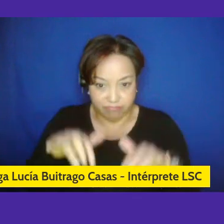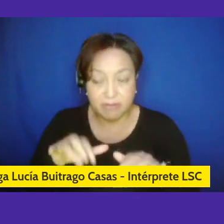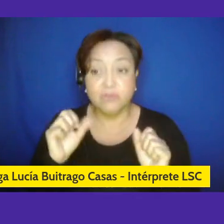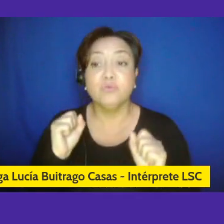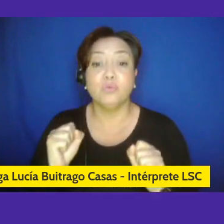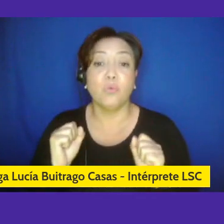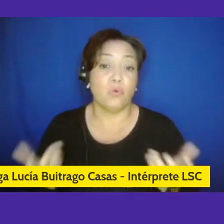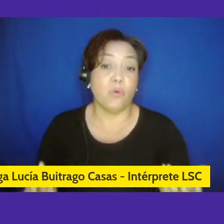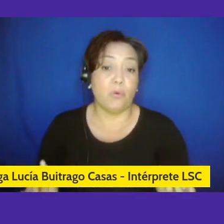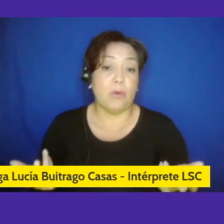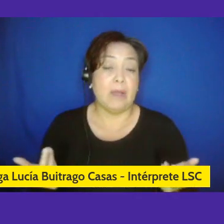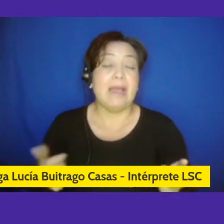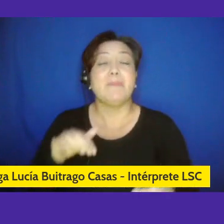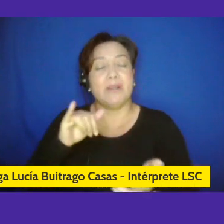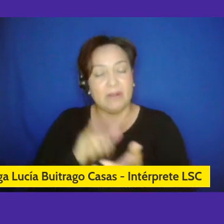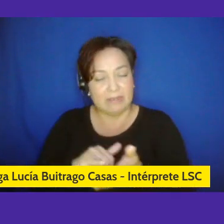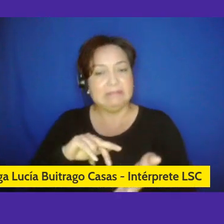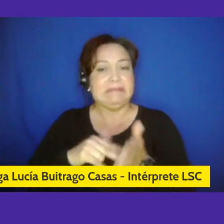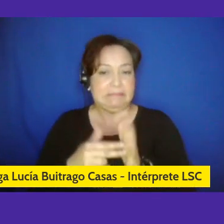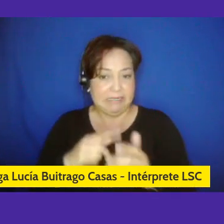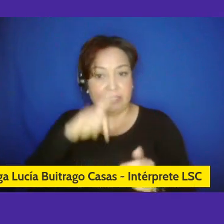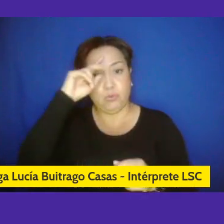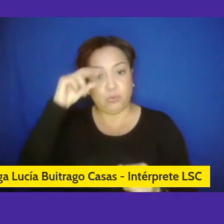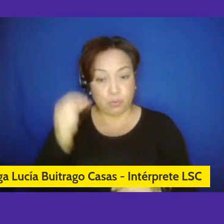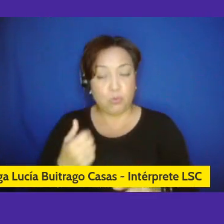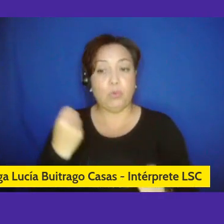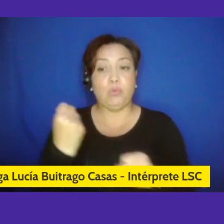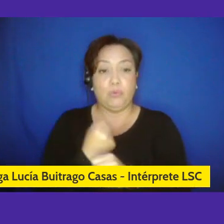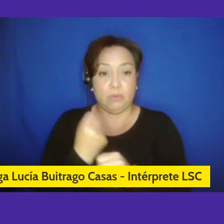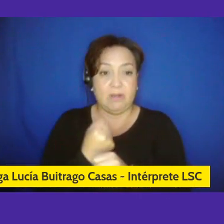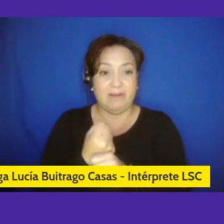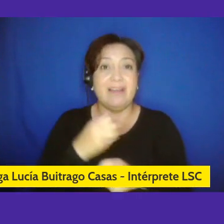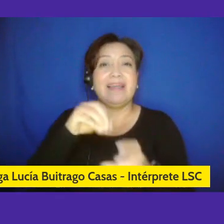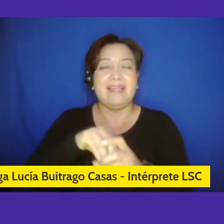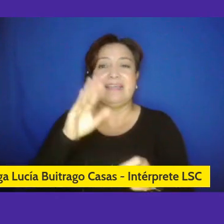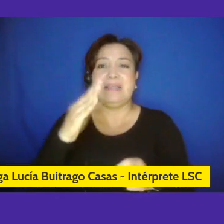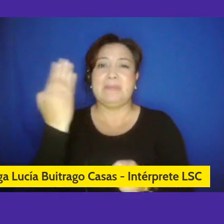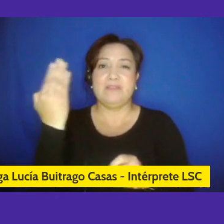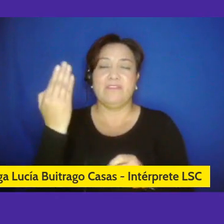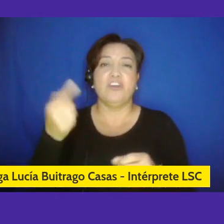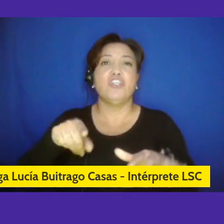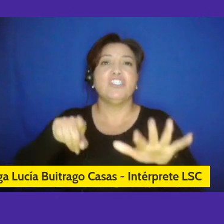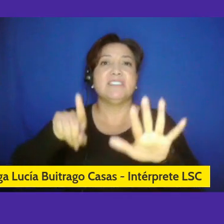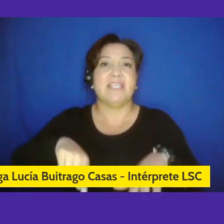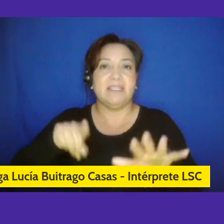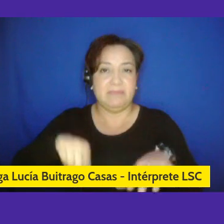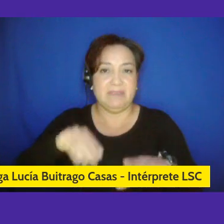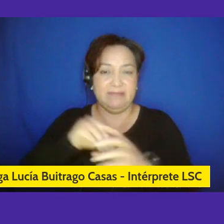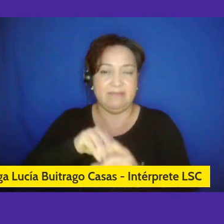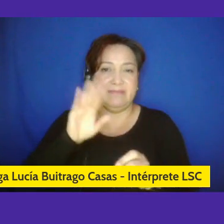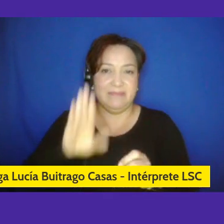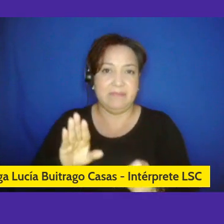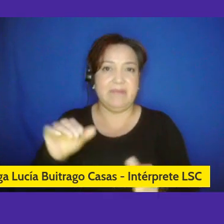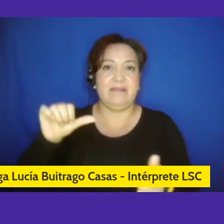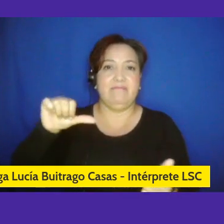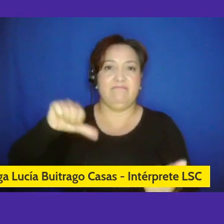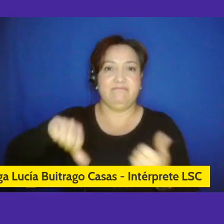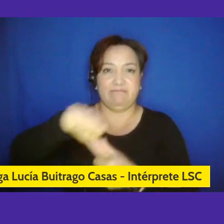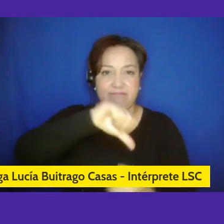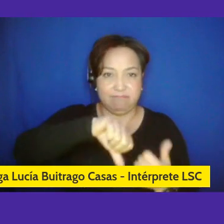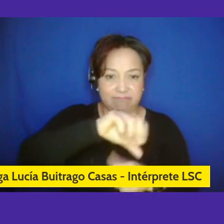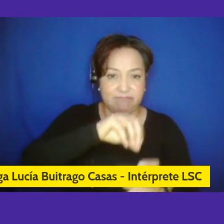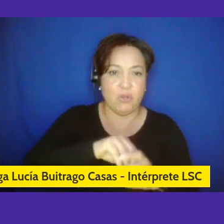es un trabajo. A nosotros nos llevó, con esa película estuvimos 6 meses haciendo esa rotación en el